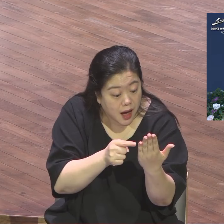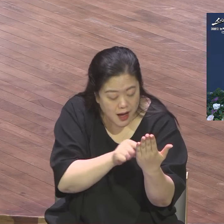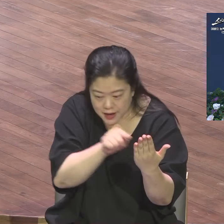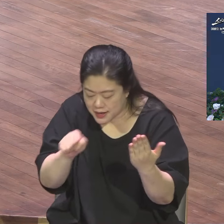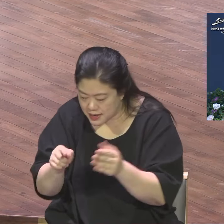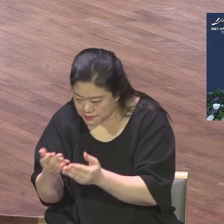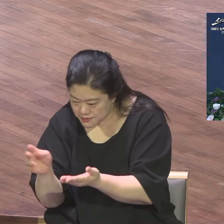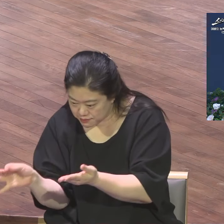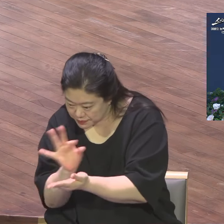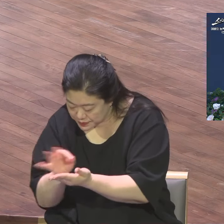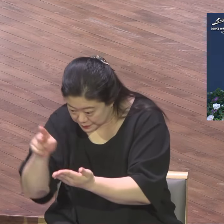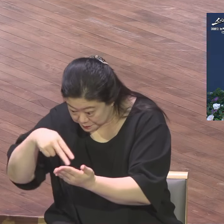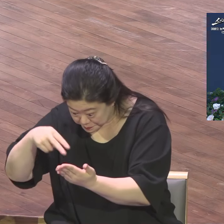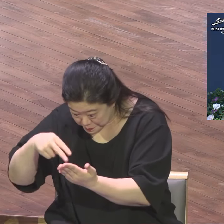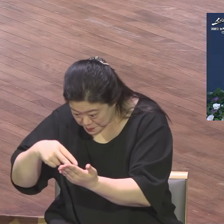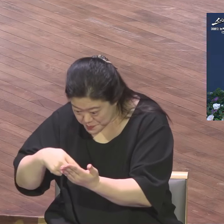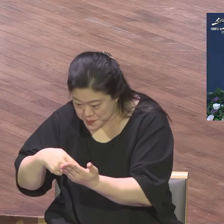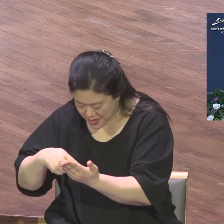말씀하실까? 설레임.